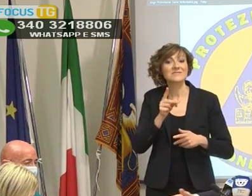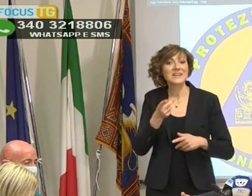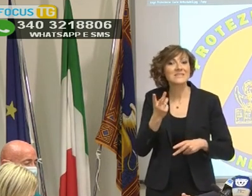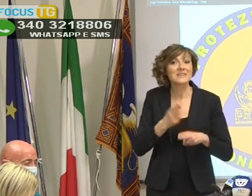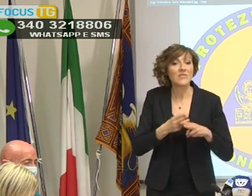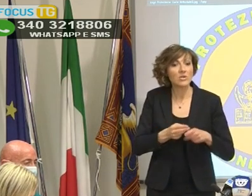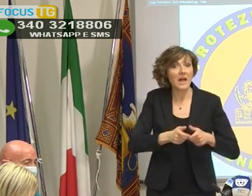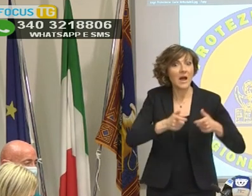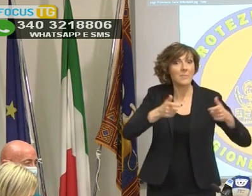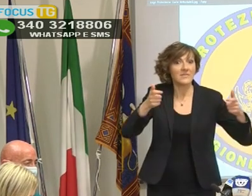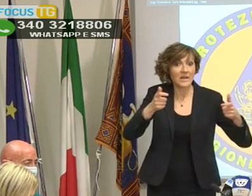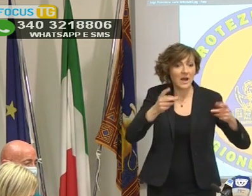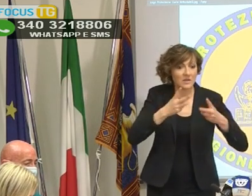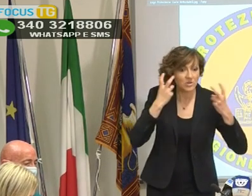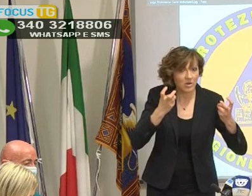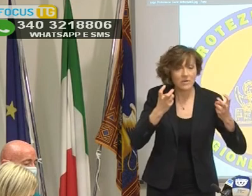trovato subito.